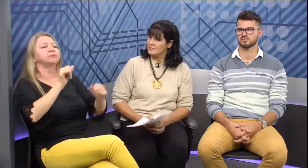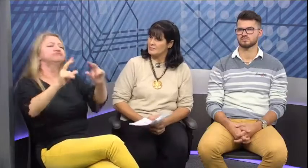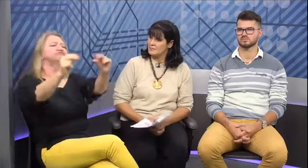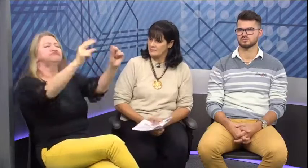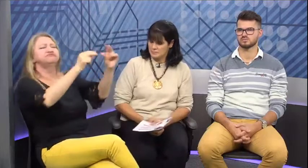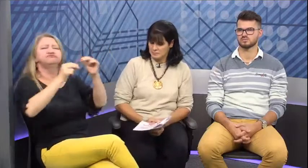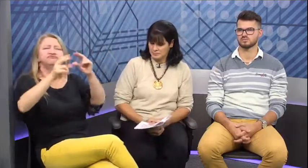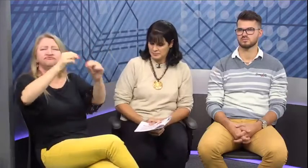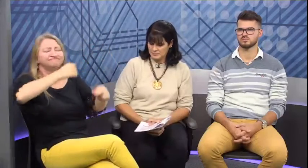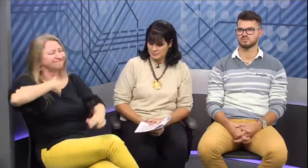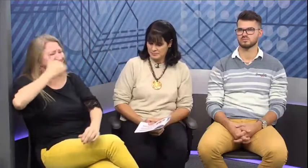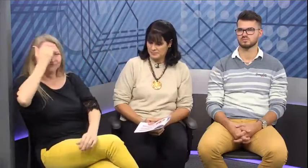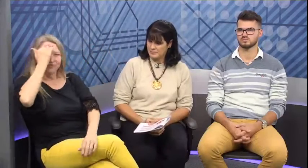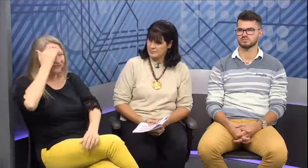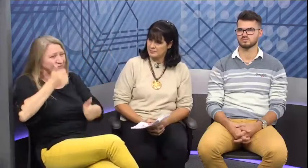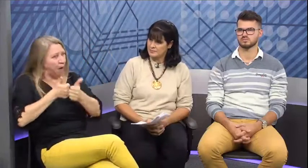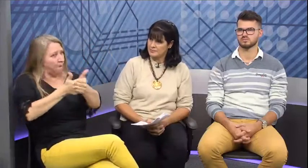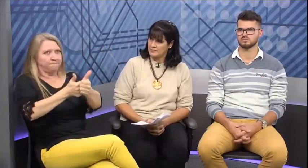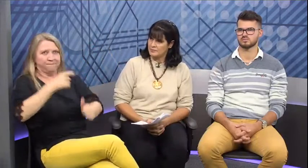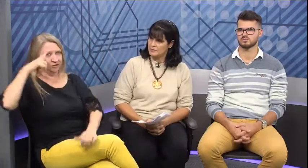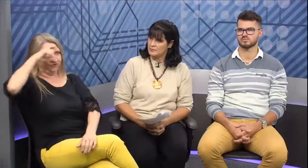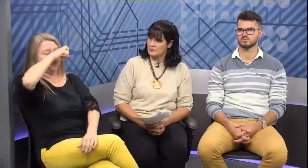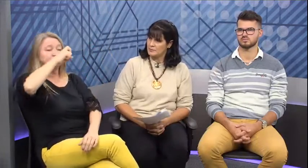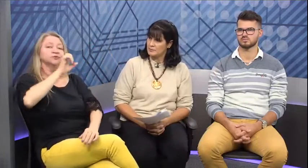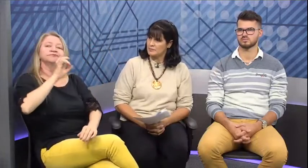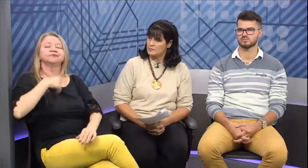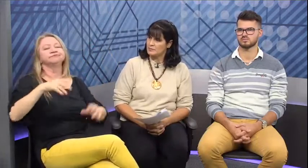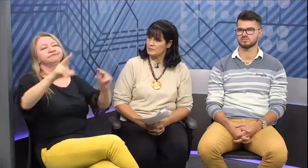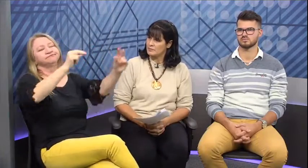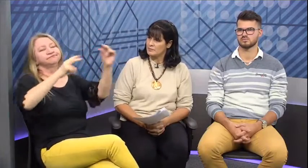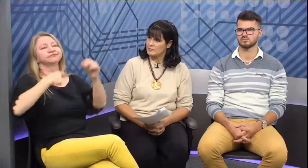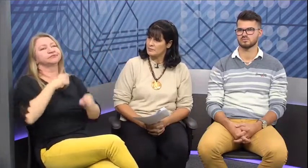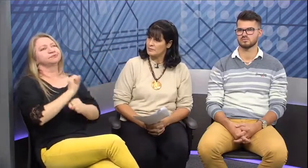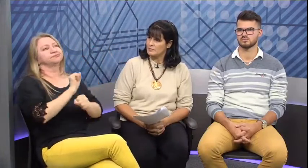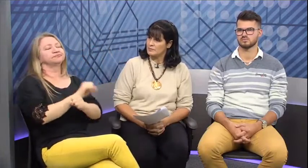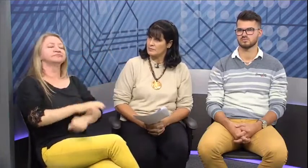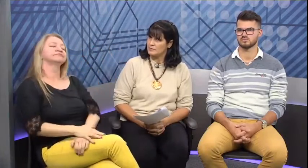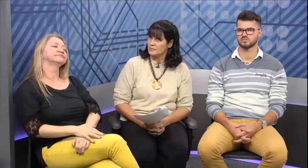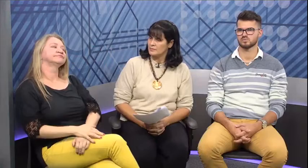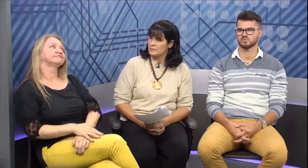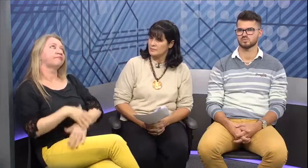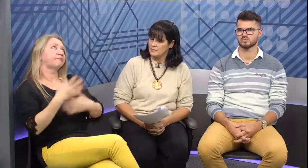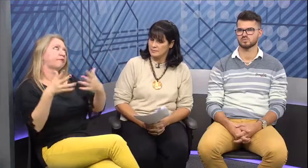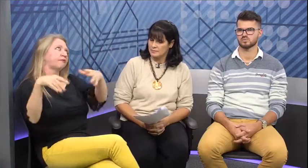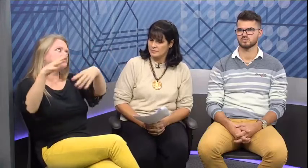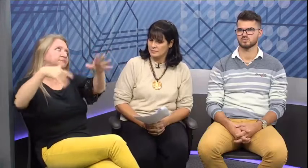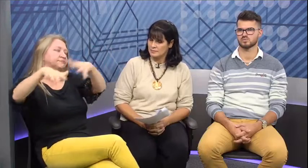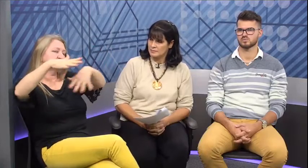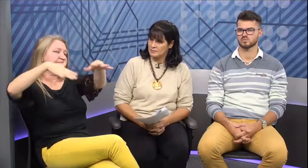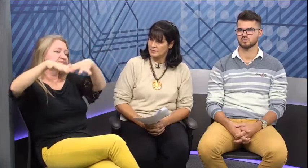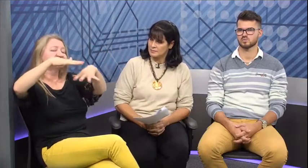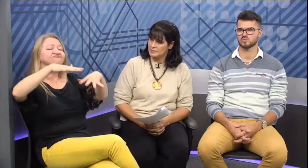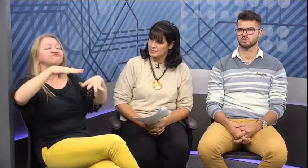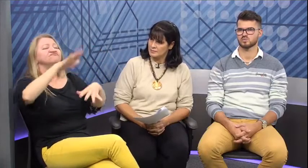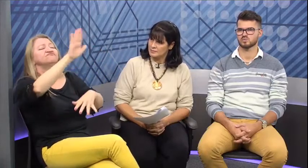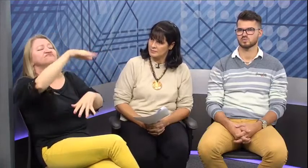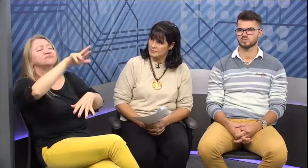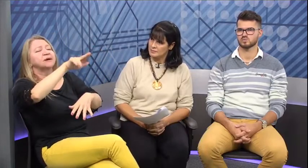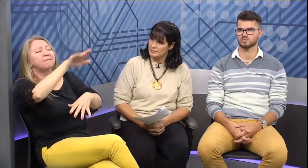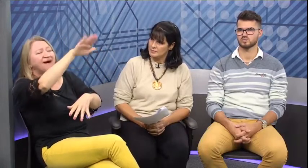filho que me ajuda. Então, mas se estão conversando muito rápido, distante, eu espero, né, eles terminarem de falar, de